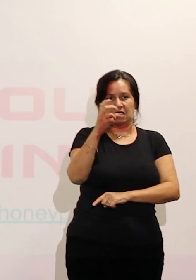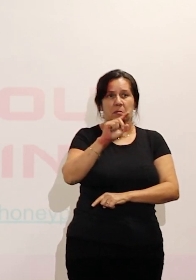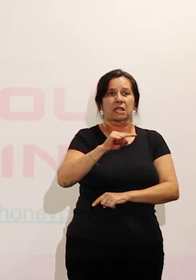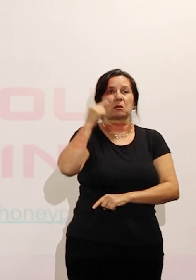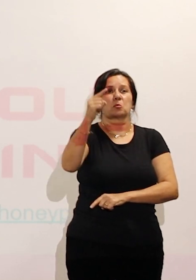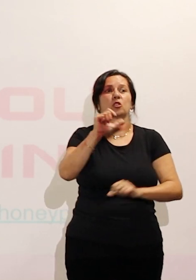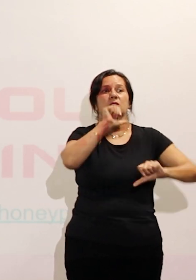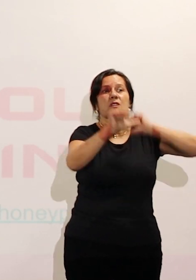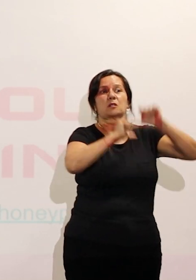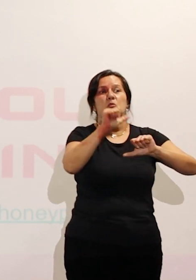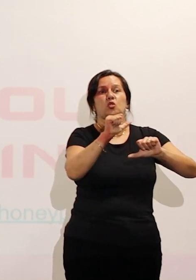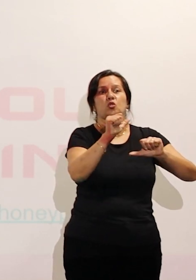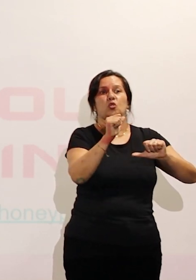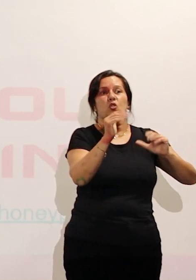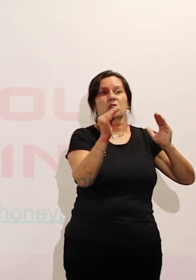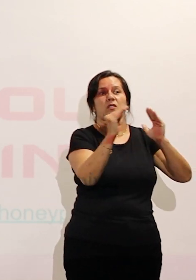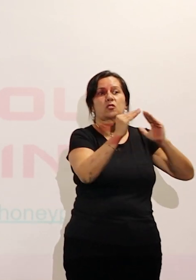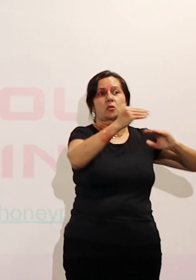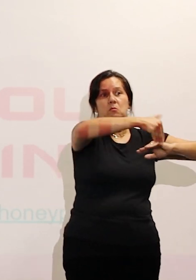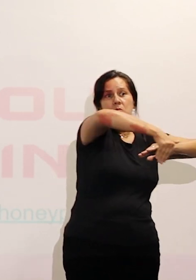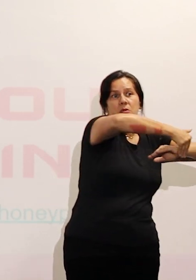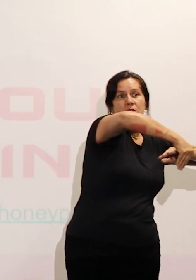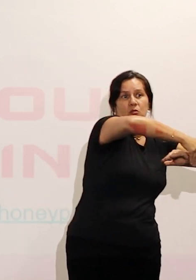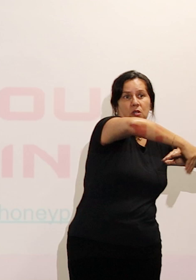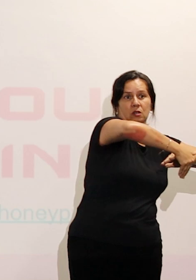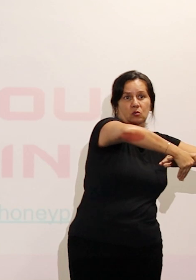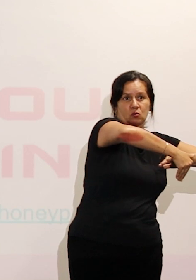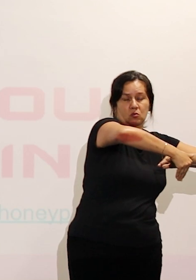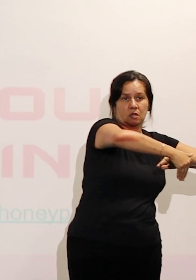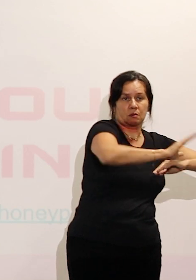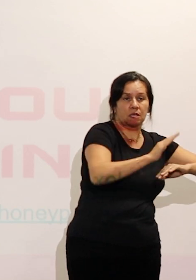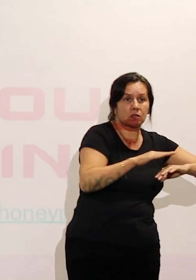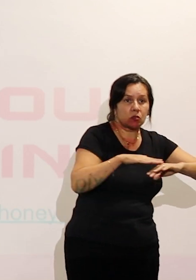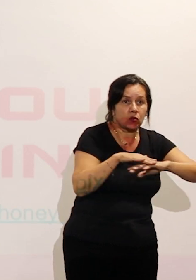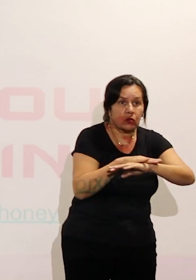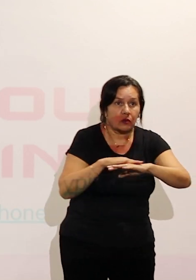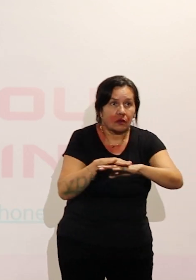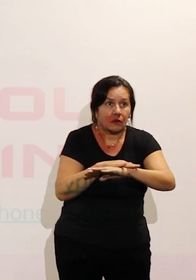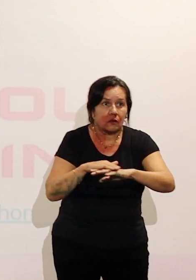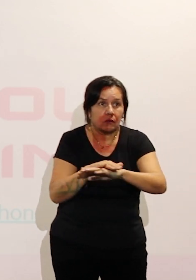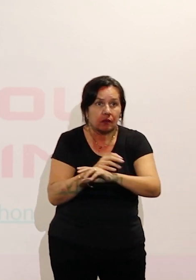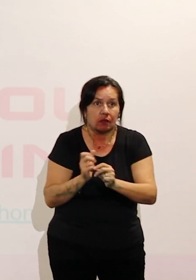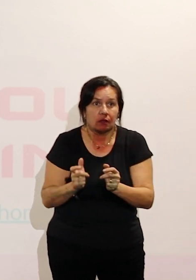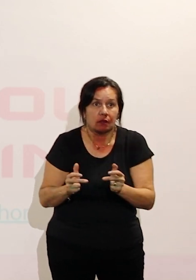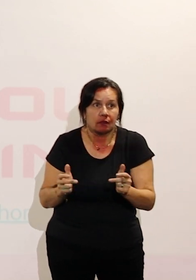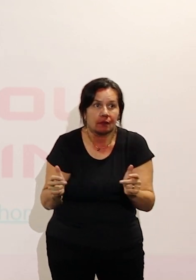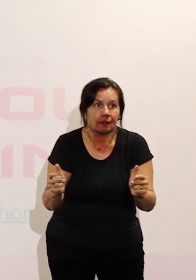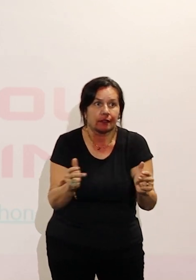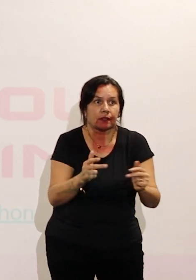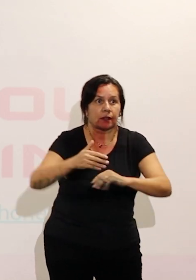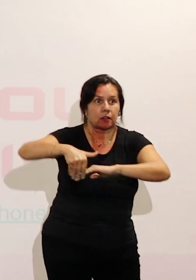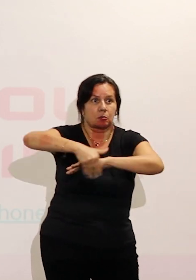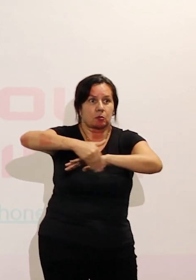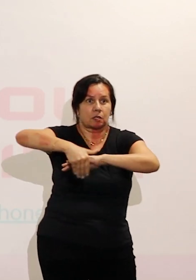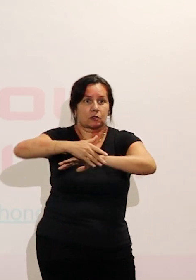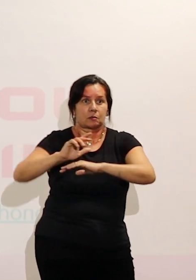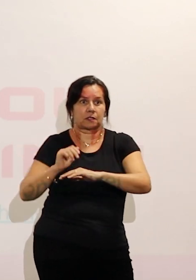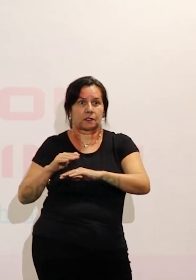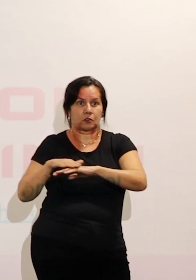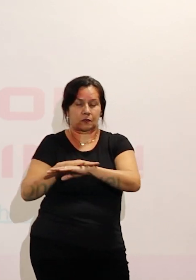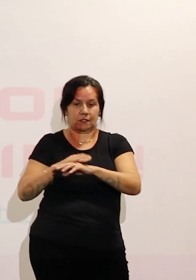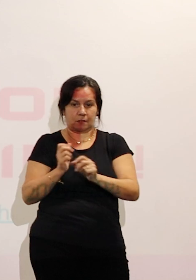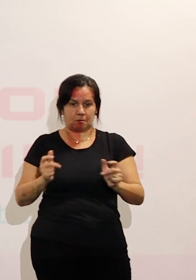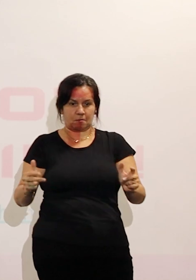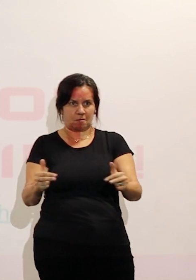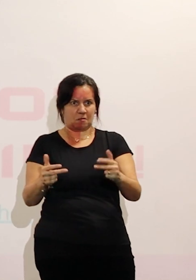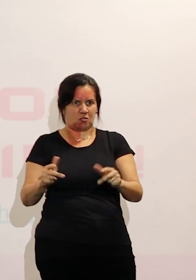rua. E você encontra ele como um morador de rua, só que você começa a conversar com o personagem no jogo, ele é muito inteligente. E aí você